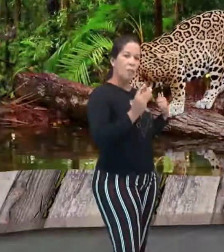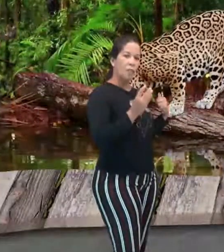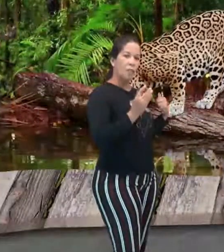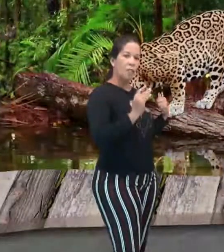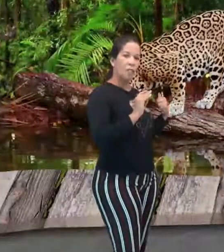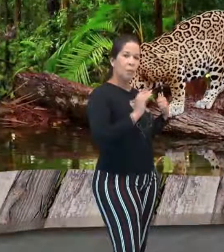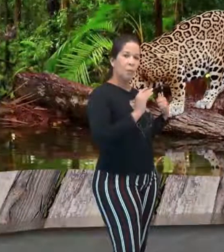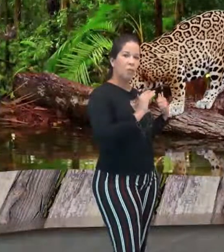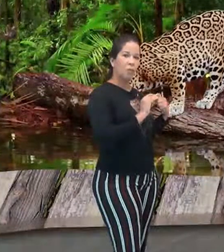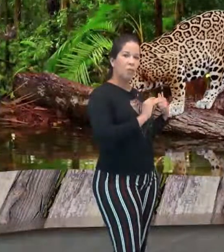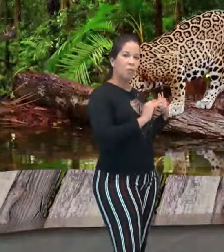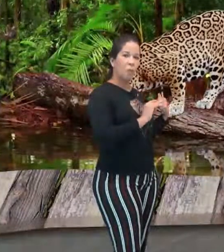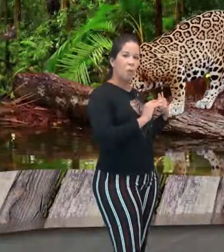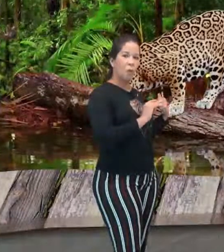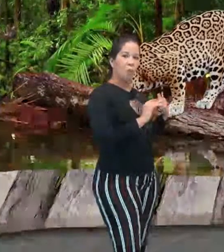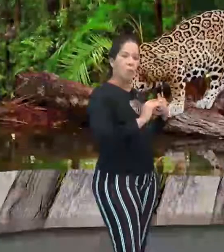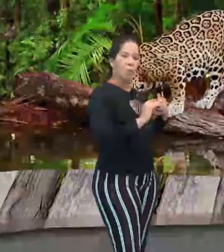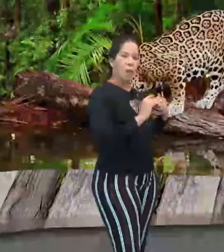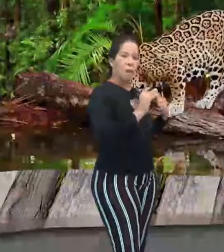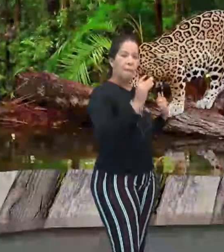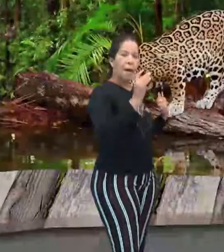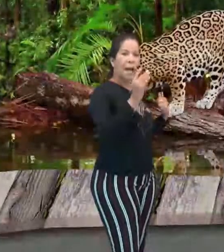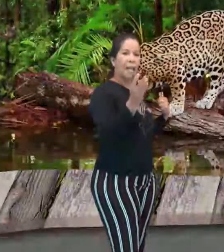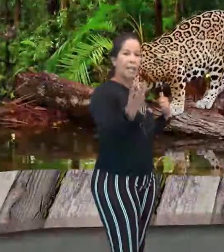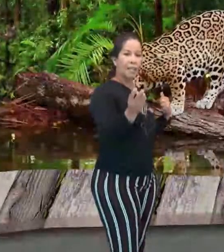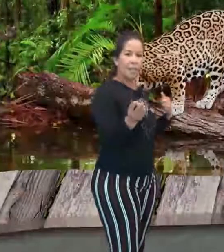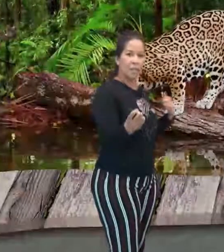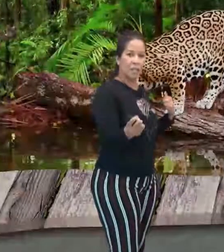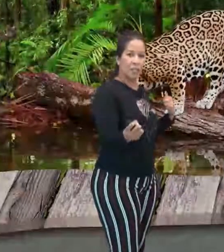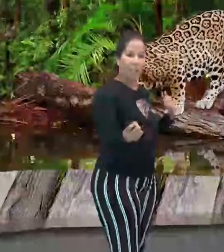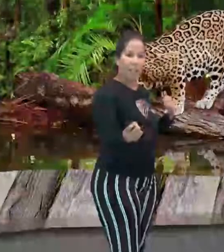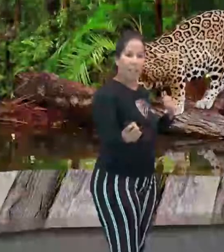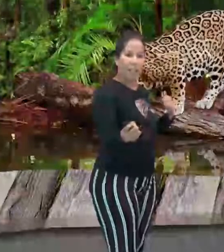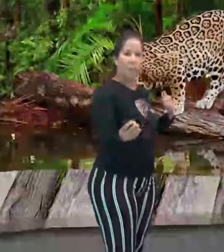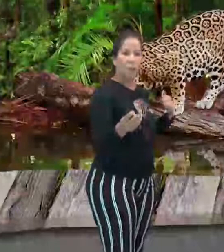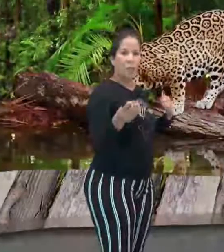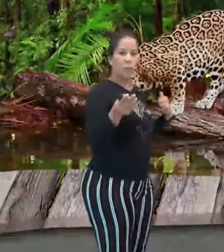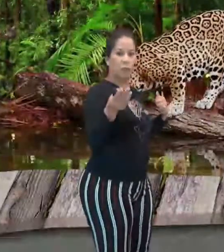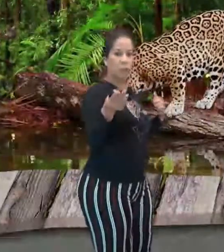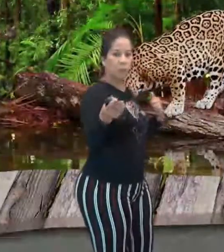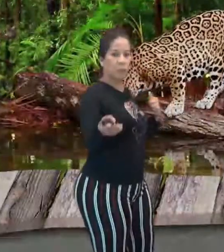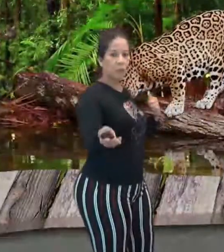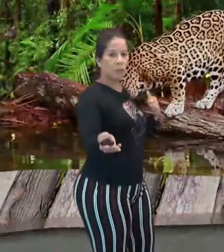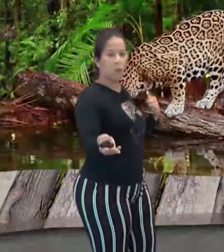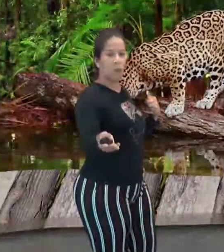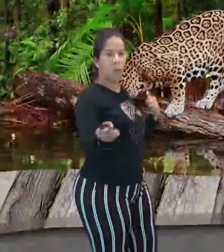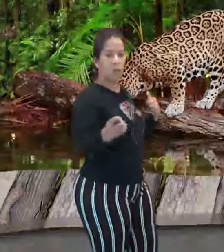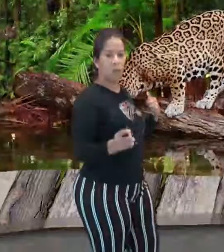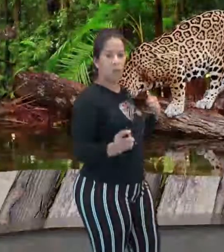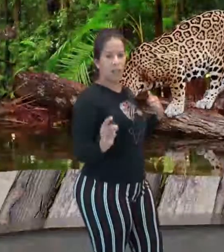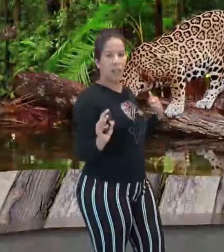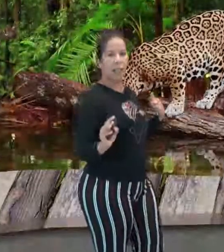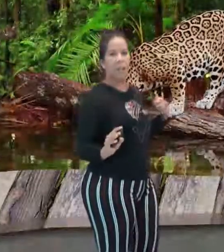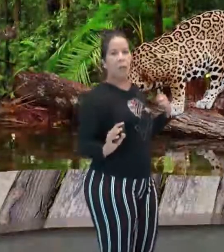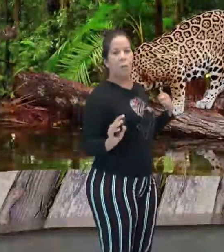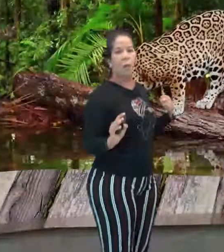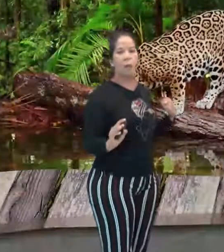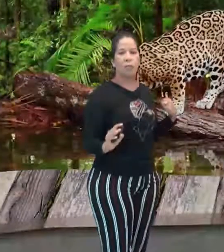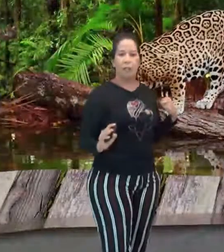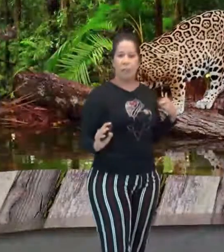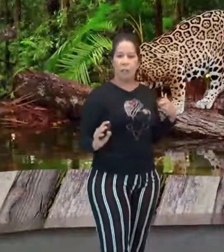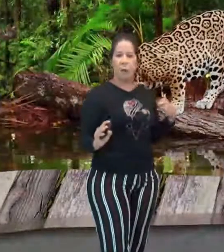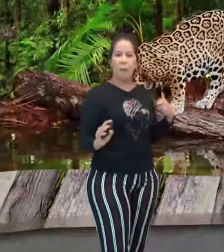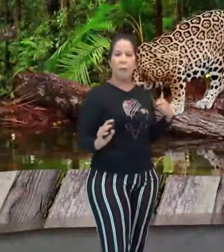dessa comunicação, dessa produção desses hormônios para as células intersticiais e, consequentemente, na produção dos hormônios, pode ter aí